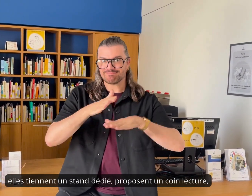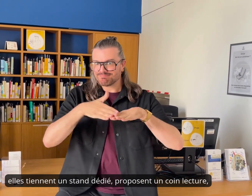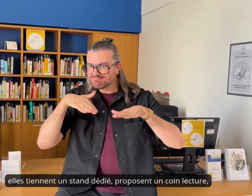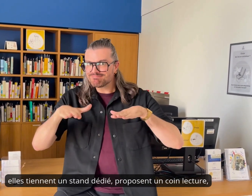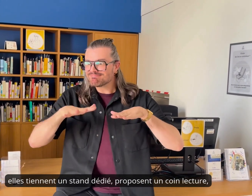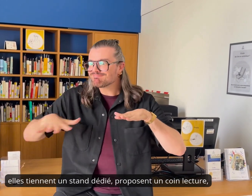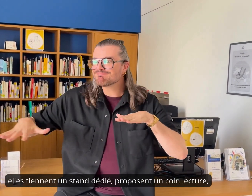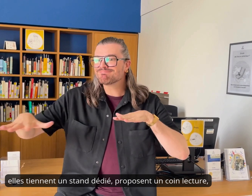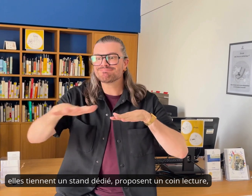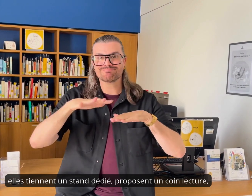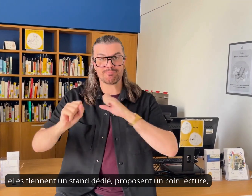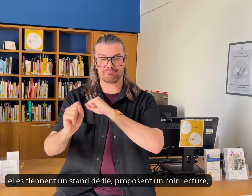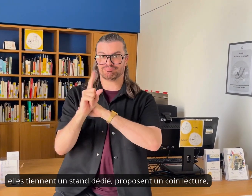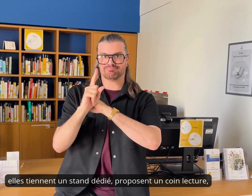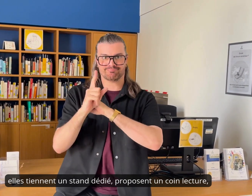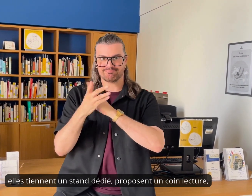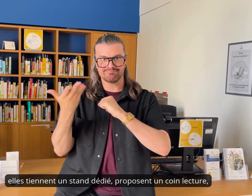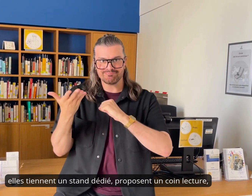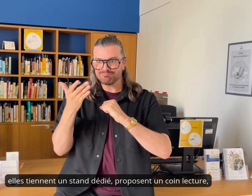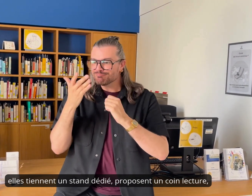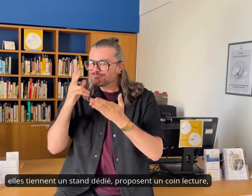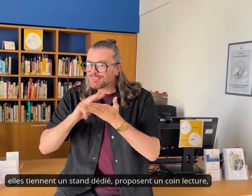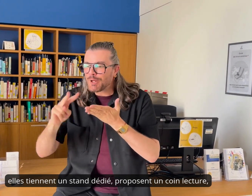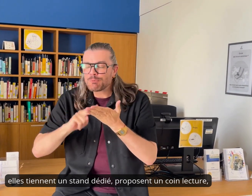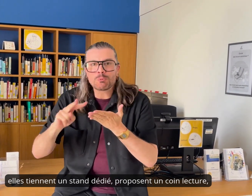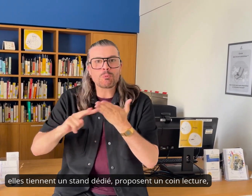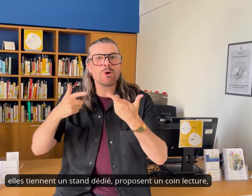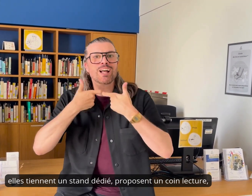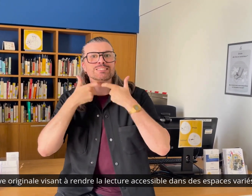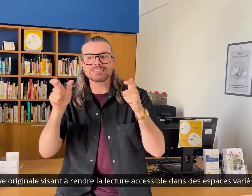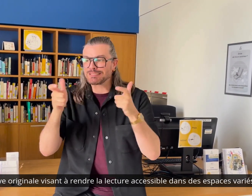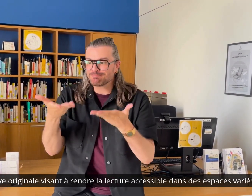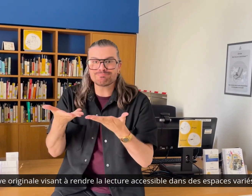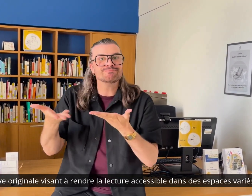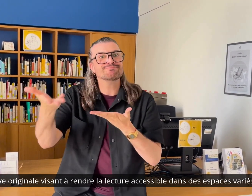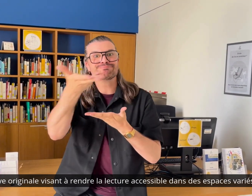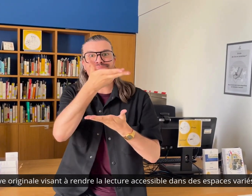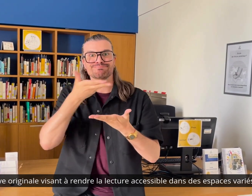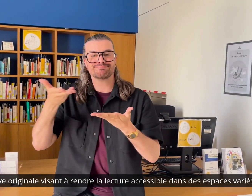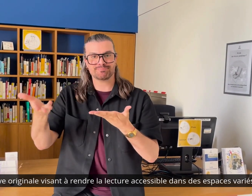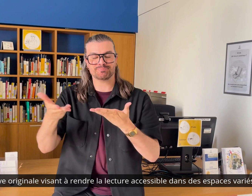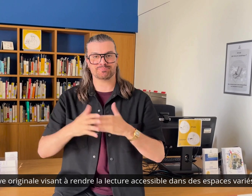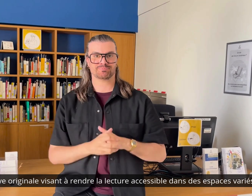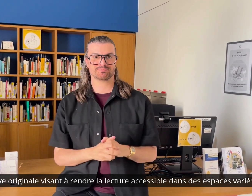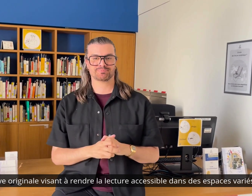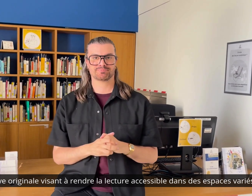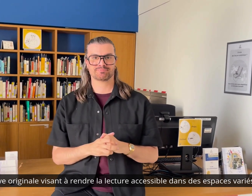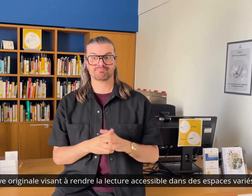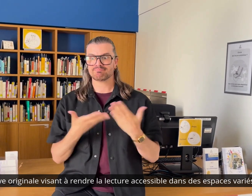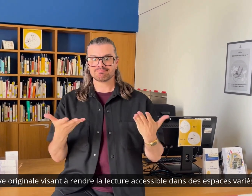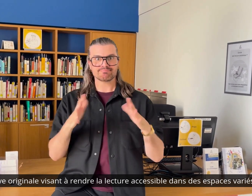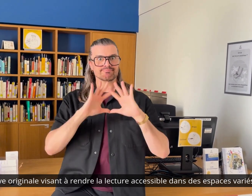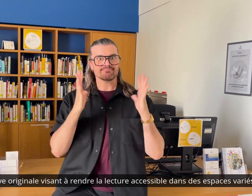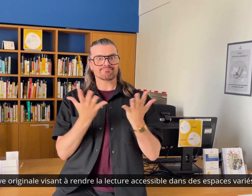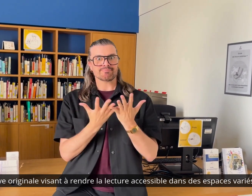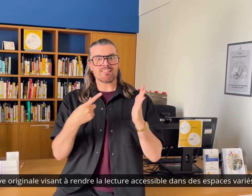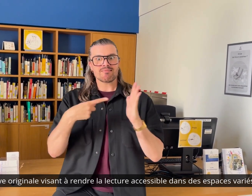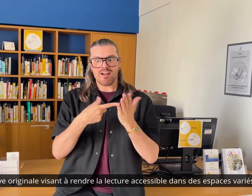Elles tiennent un stand dédié, proposent un coin lecture, une initiative originale visant à rendre la lecture accessible dans